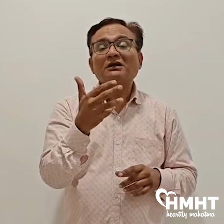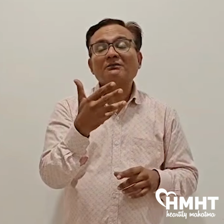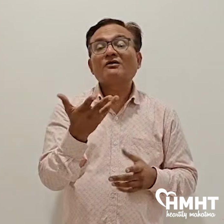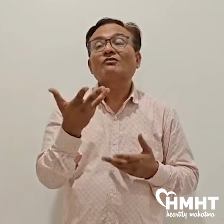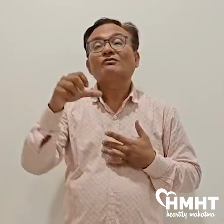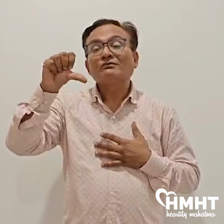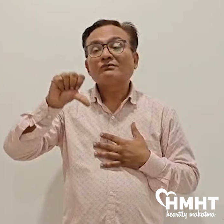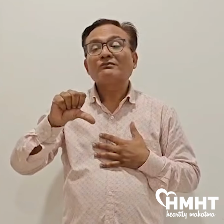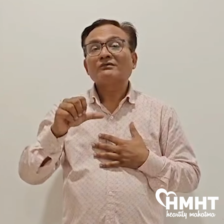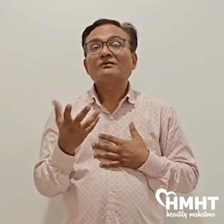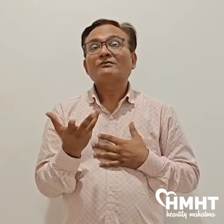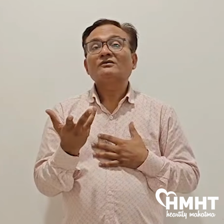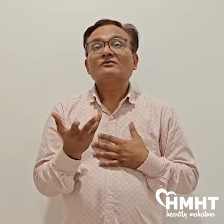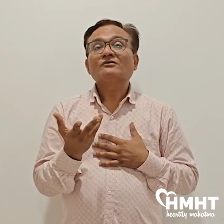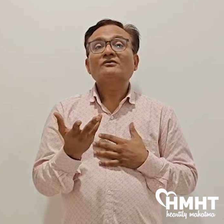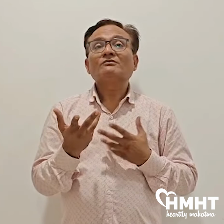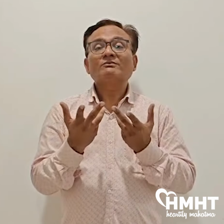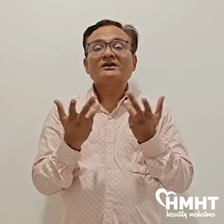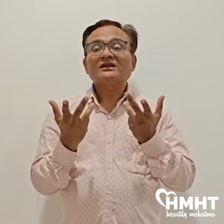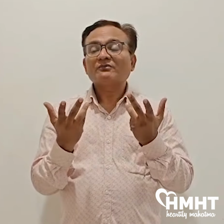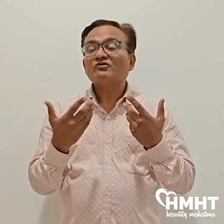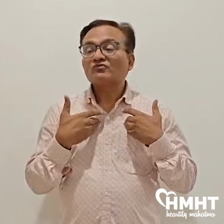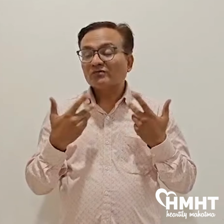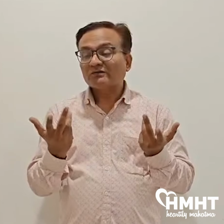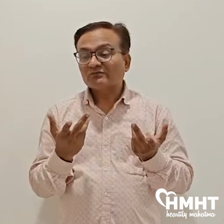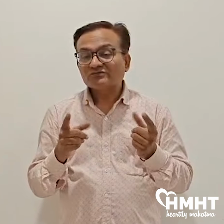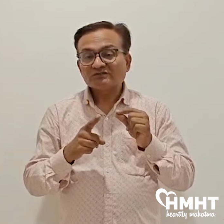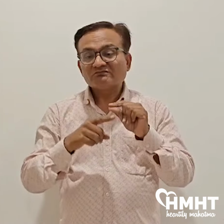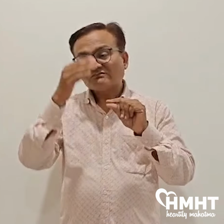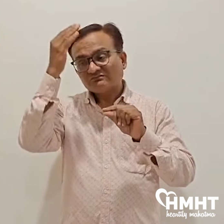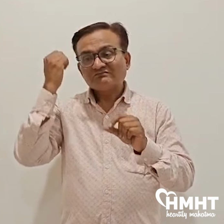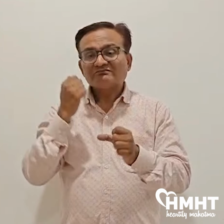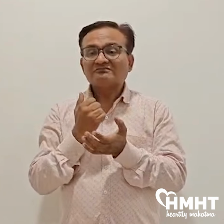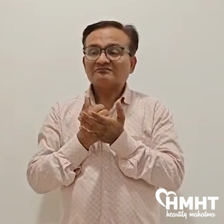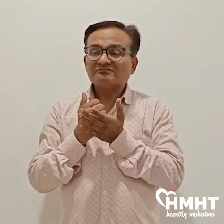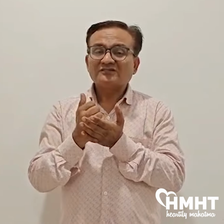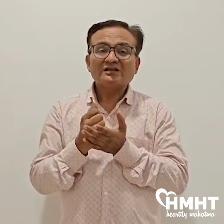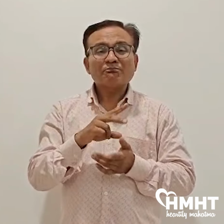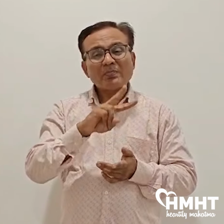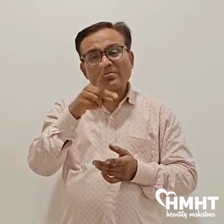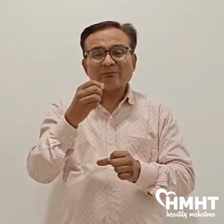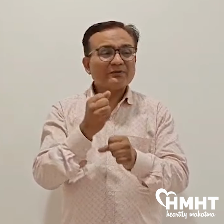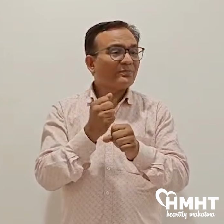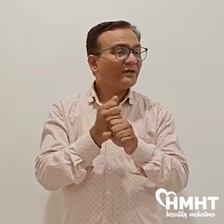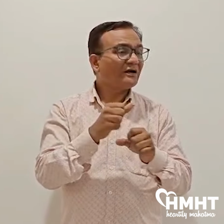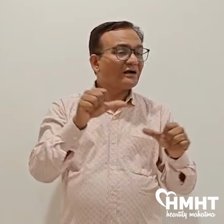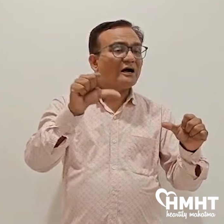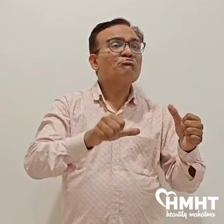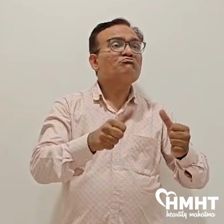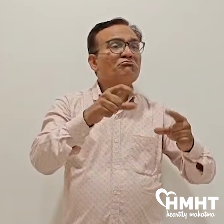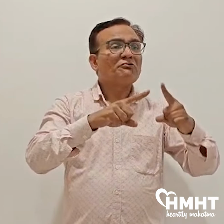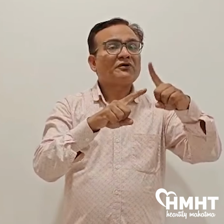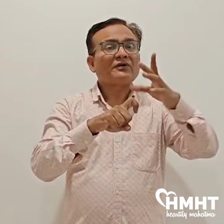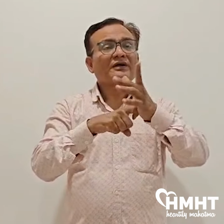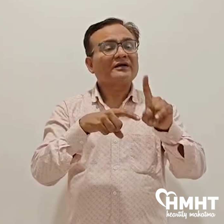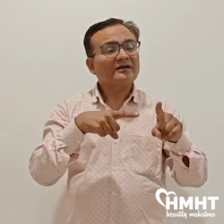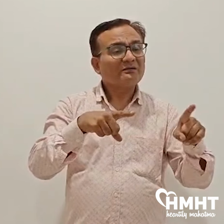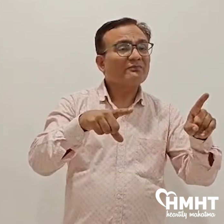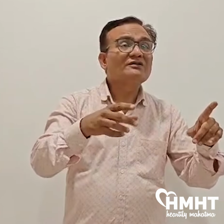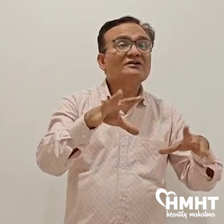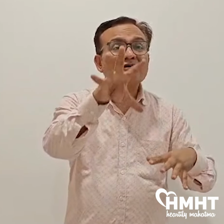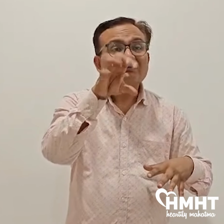બદલે વિજ્ઞાન સમજો. એ બધો પ્રયત્ન કર્યા પછી નથી મળતું તો એવું સમજો ને ટાઈમિંગ પાકતા નથી, પુણ્યનો ઉદય